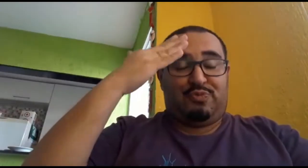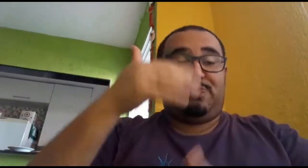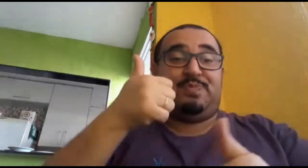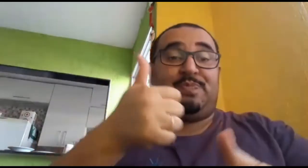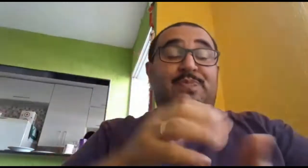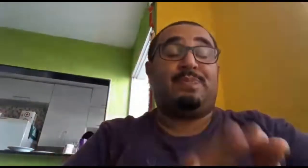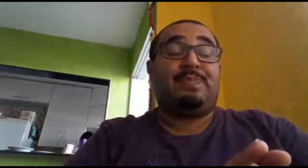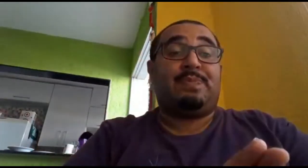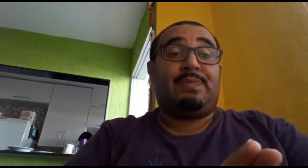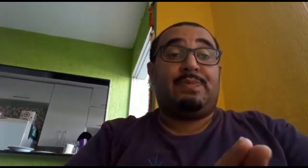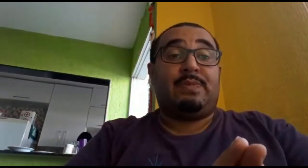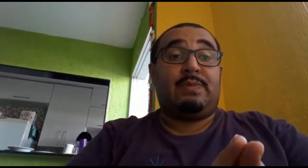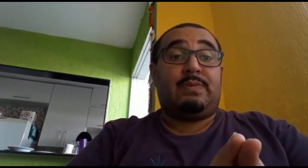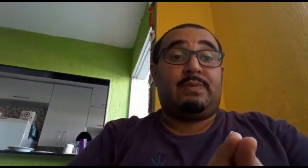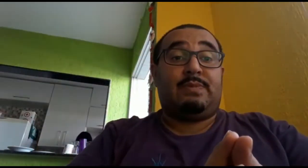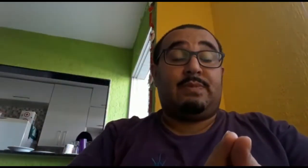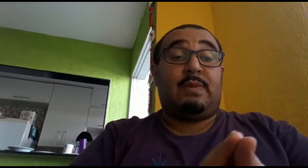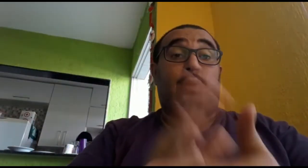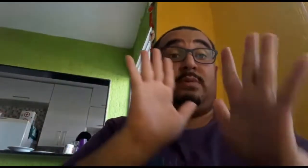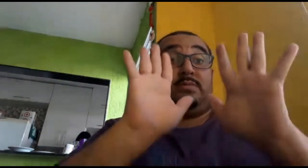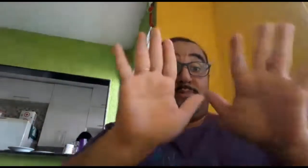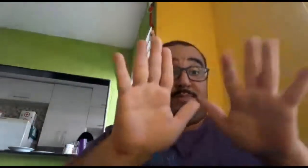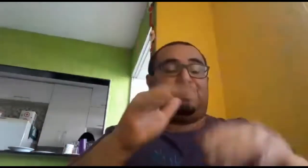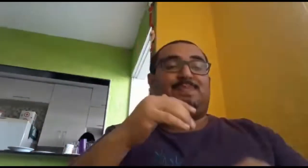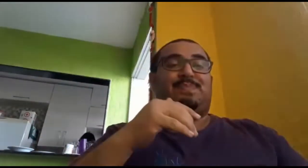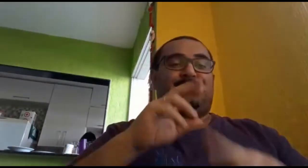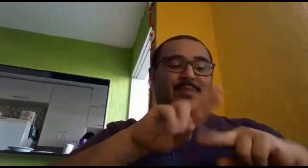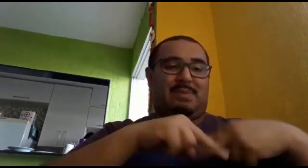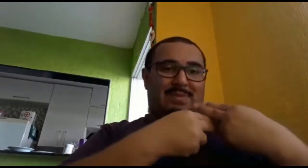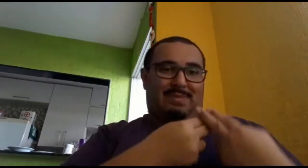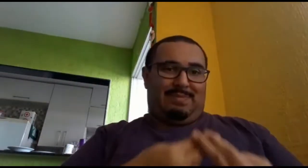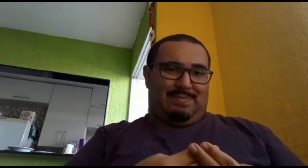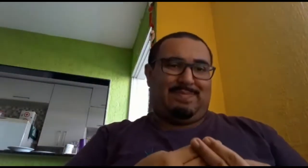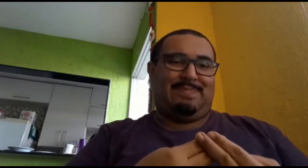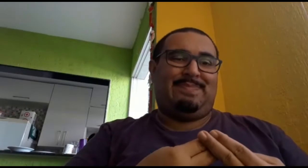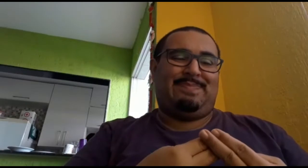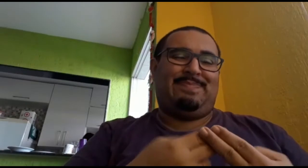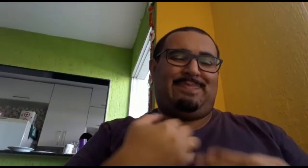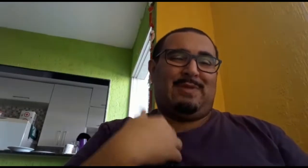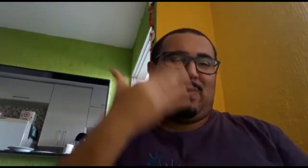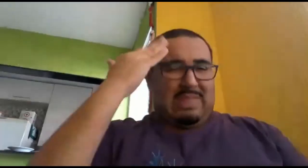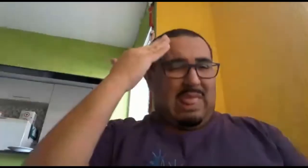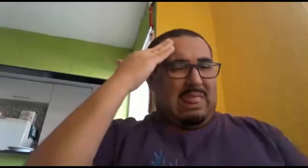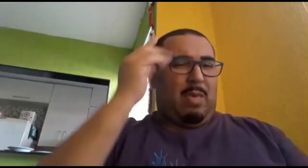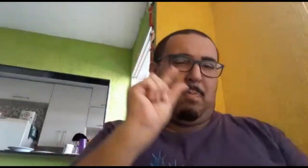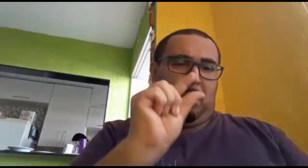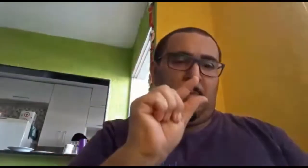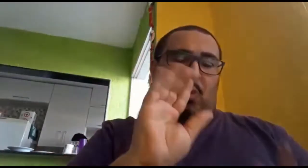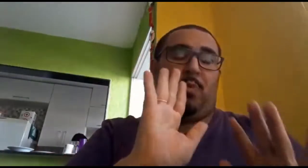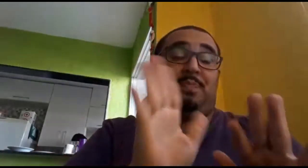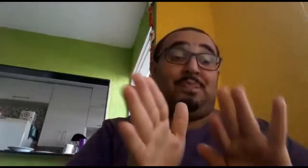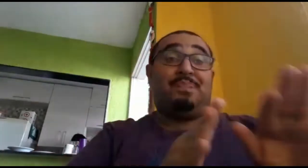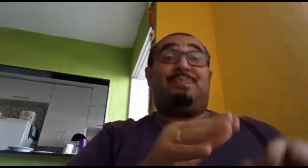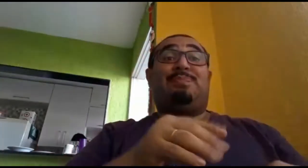cabo aposentado da Polícia Militar, Ronald Pereira da Costa, foi morto numa tentativa de assalto em Irajá, na Zona